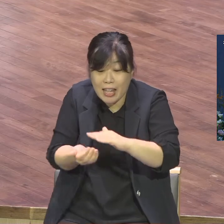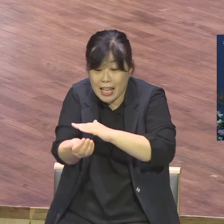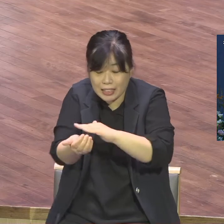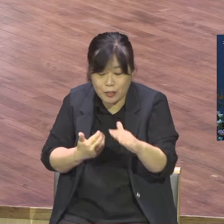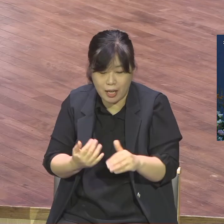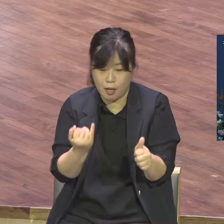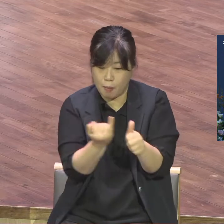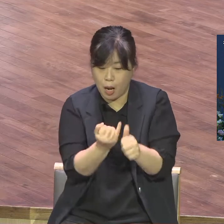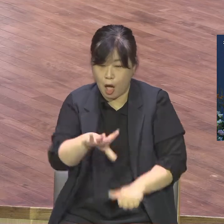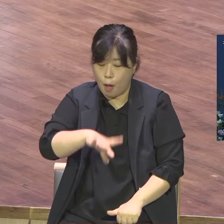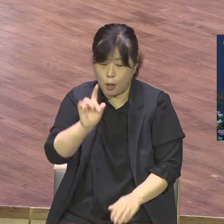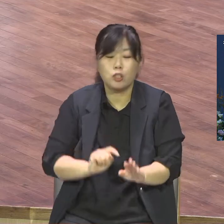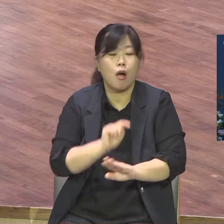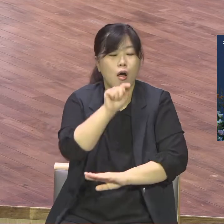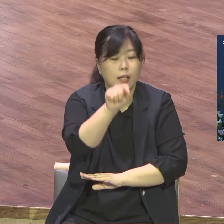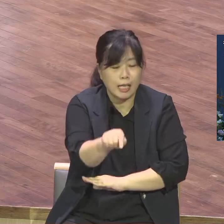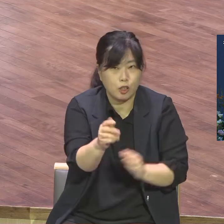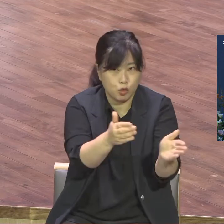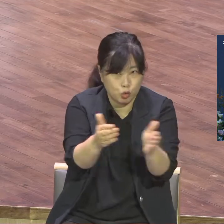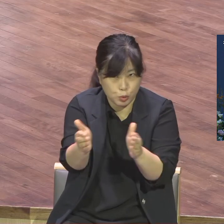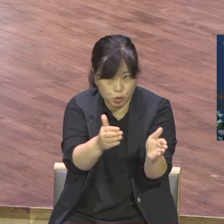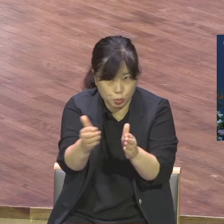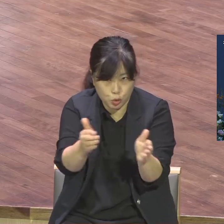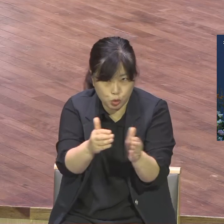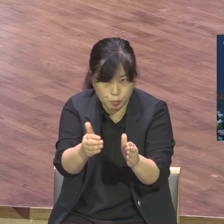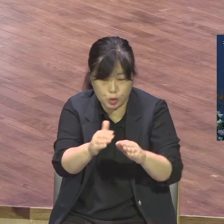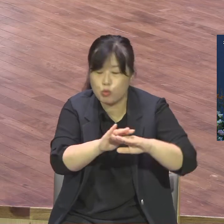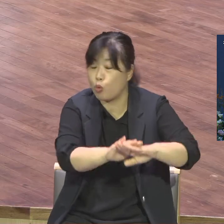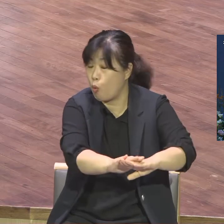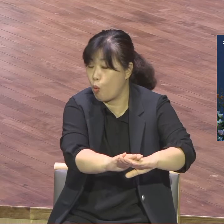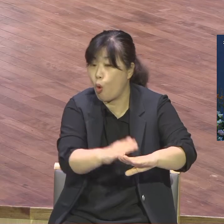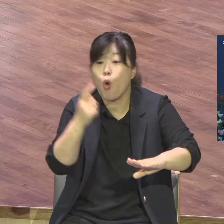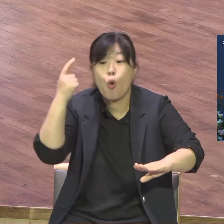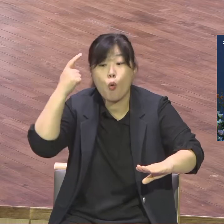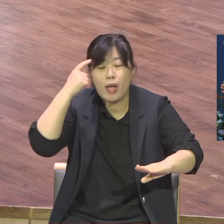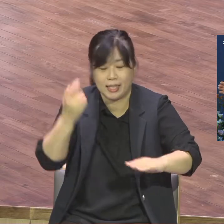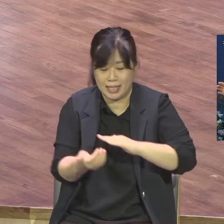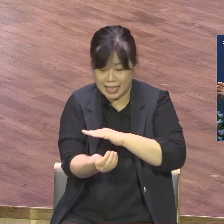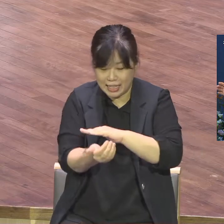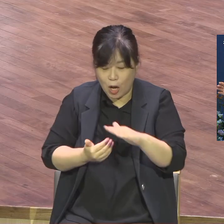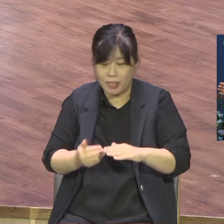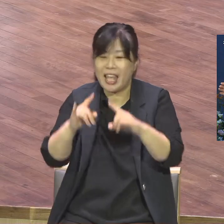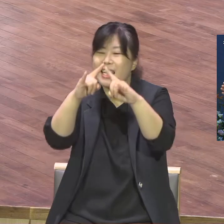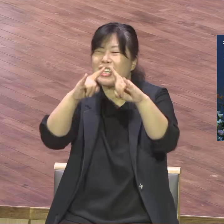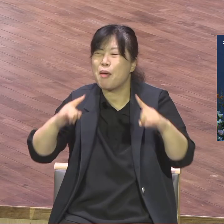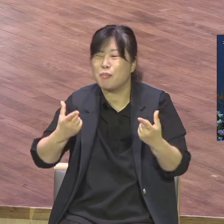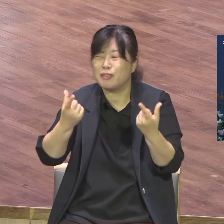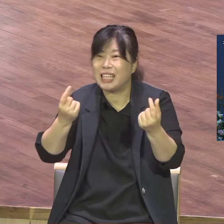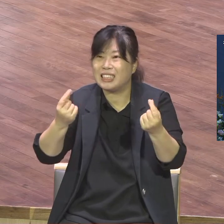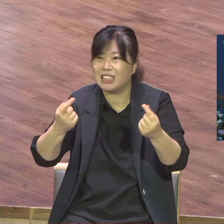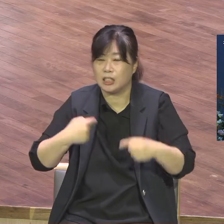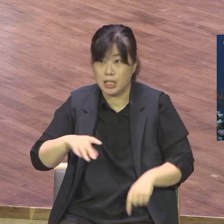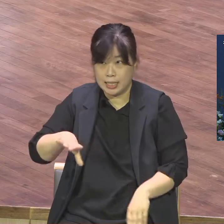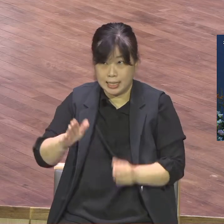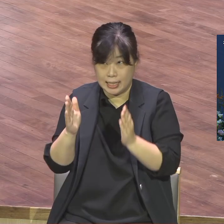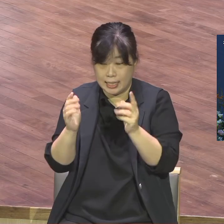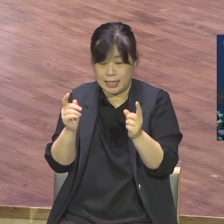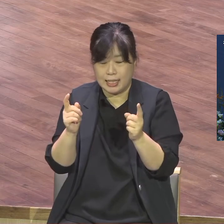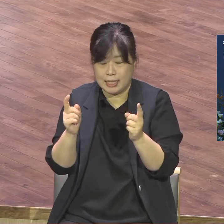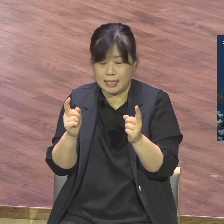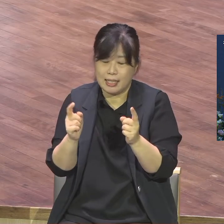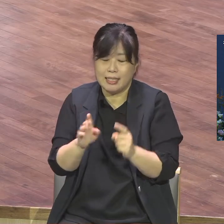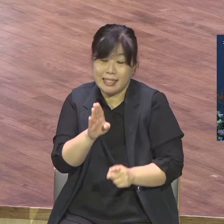열어놓고 준비하고 있었던 겁니다. 지금으로 말하면 사전 캠프를 먼저 간 거예요. 사전 캠프를